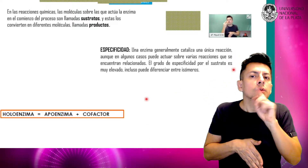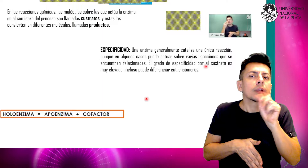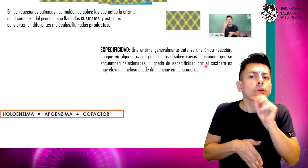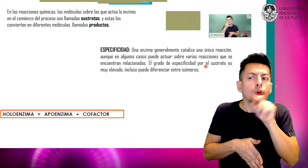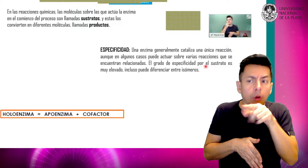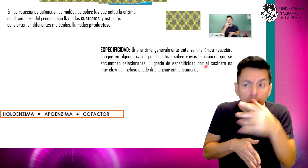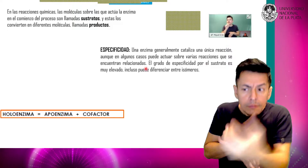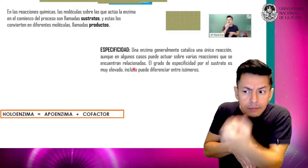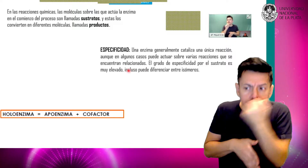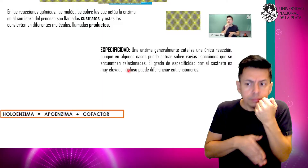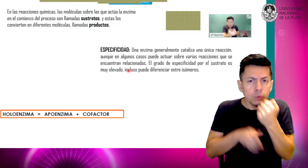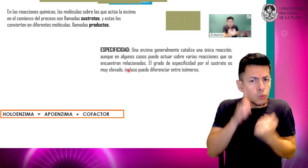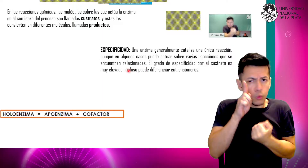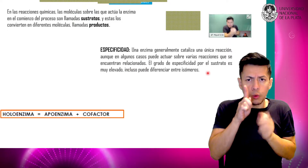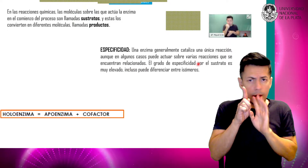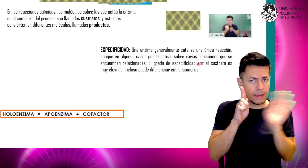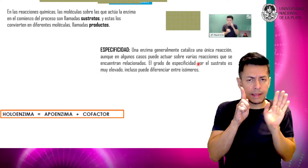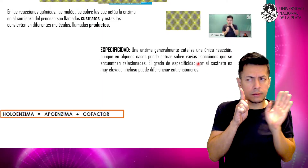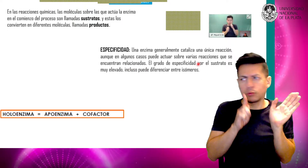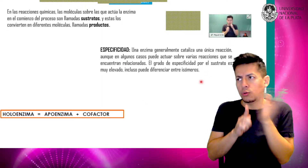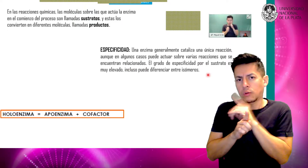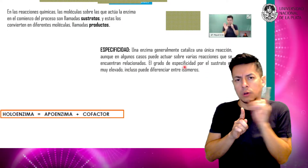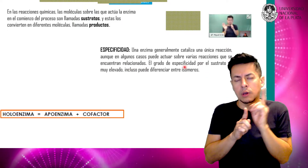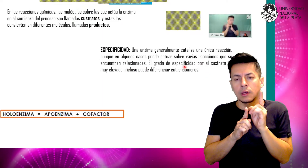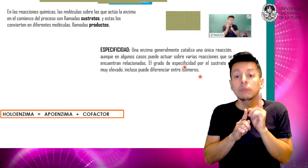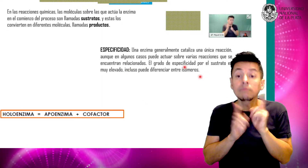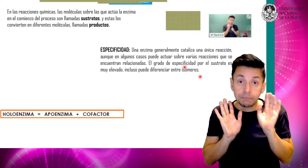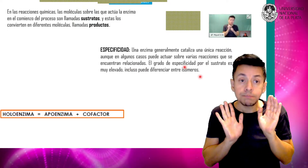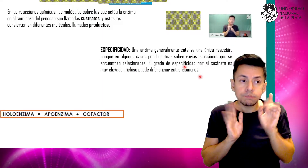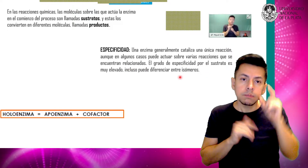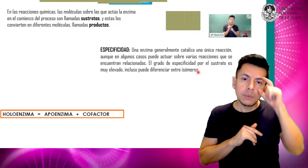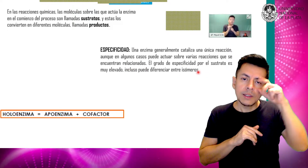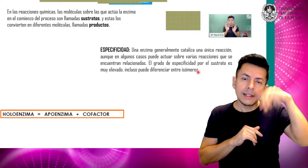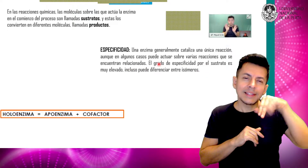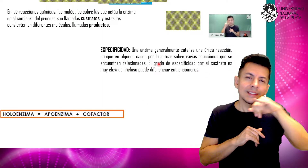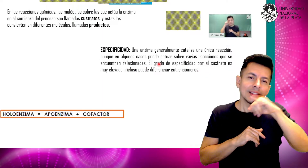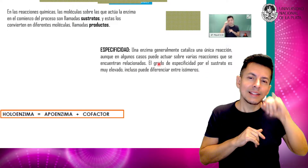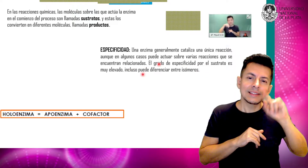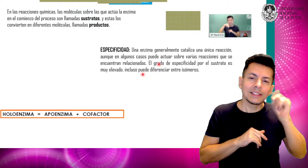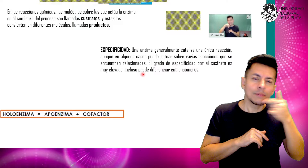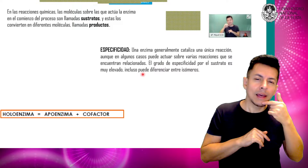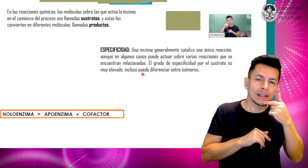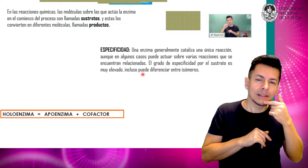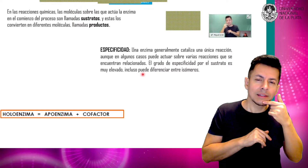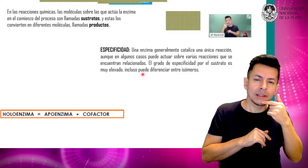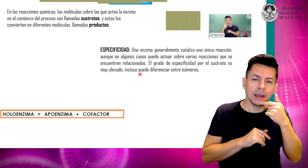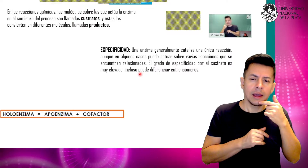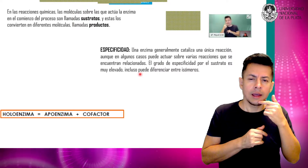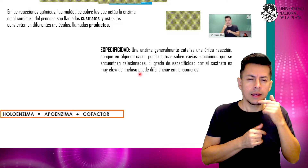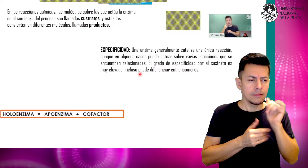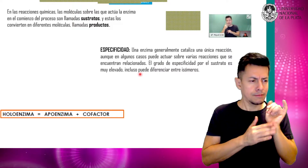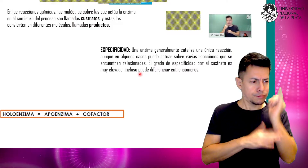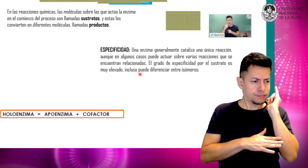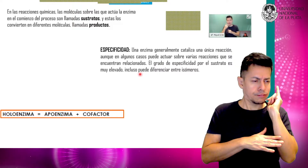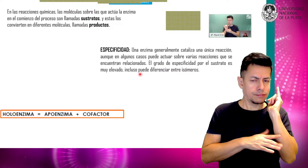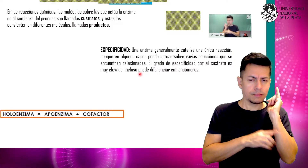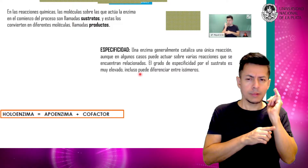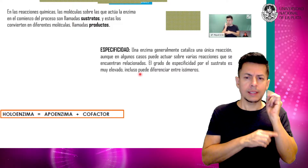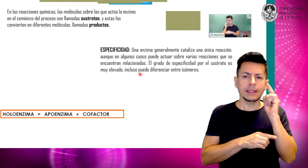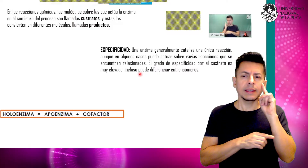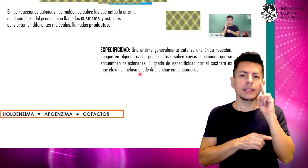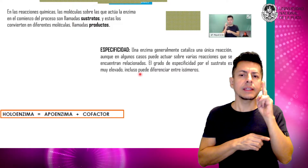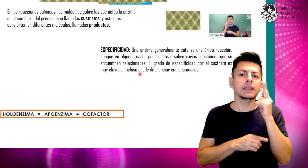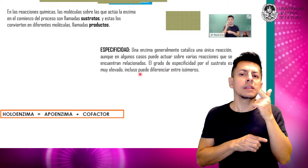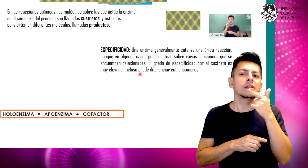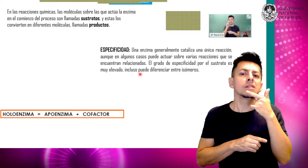De hecho, son capaces las enzimas de diferenciar entre isómeros. ¿Se acuerdan que los vimos la clase pasada también? Es